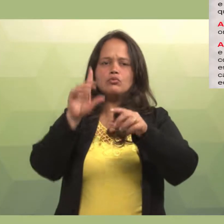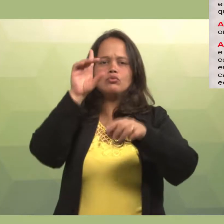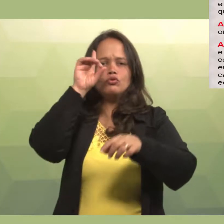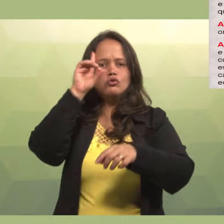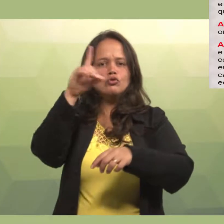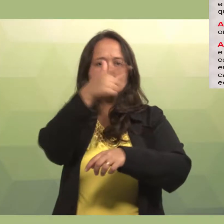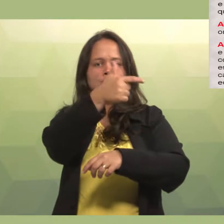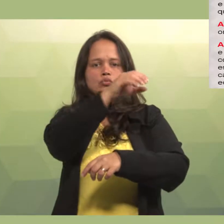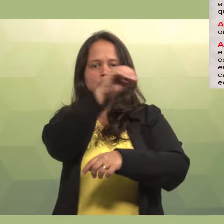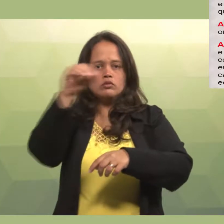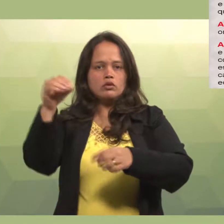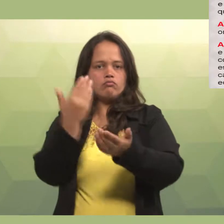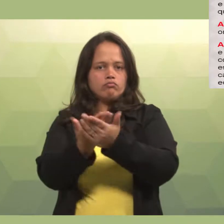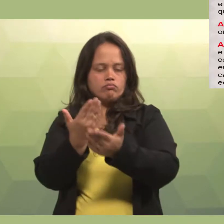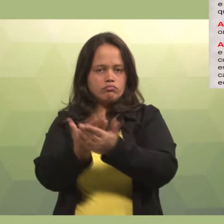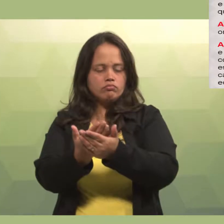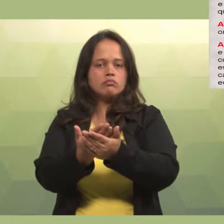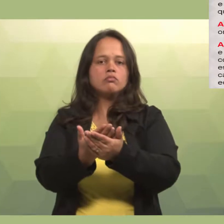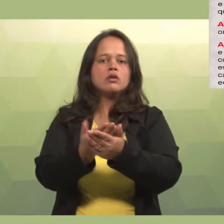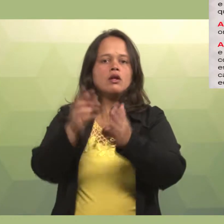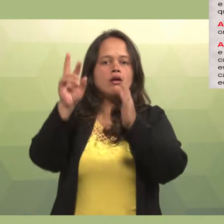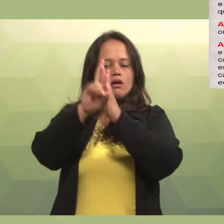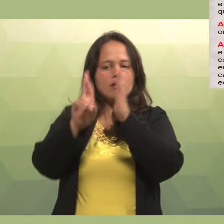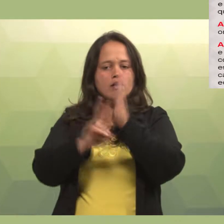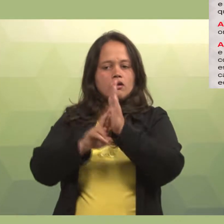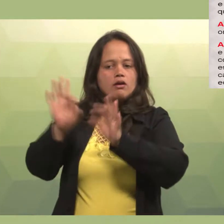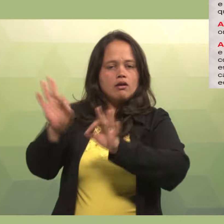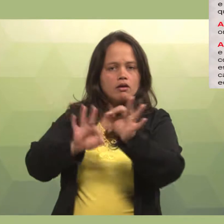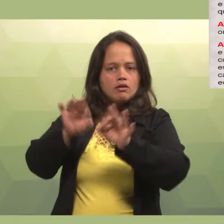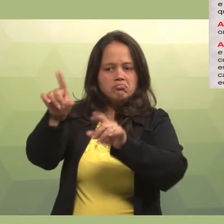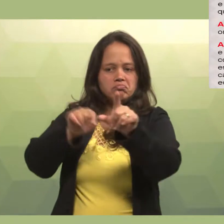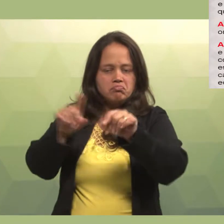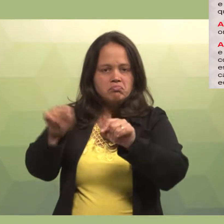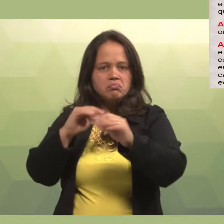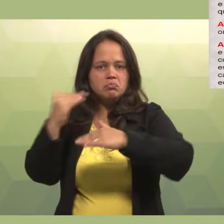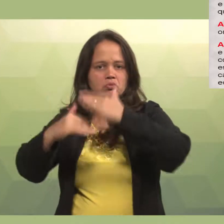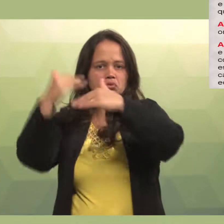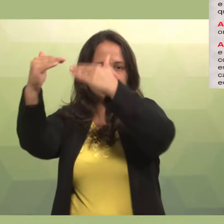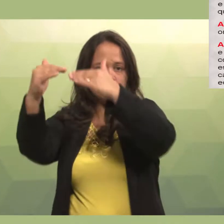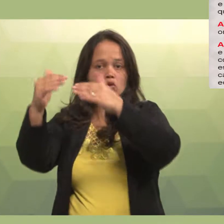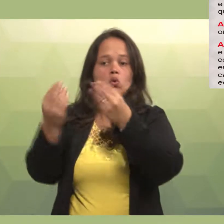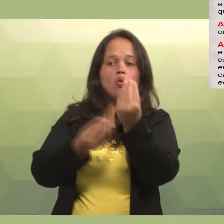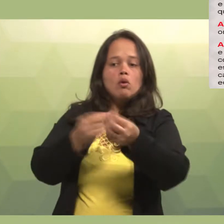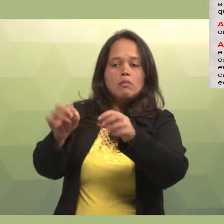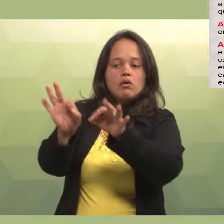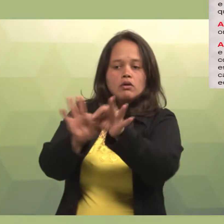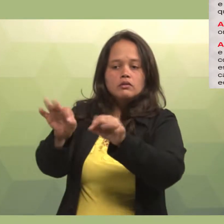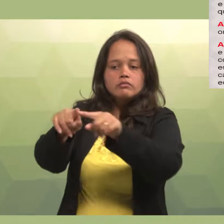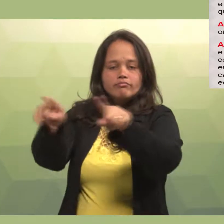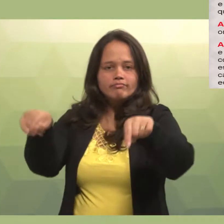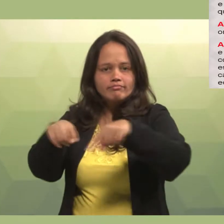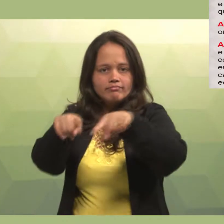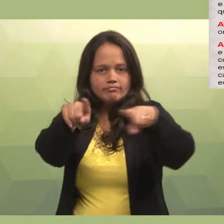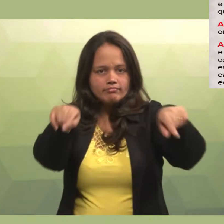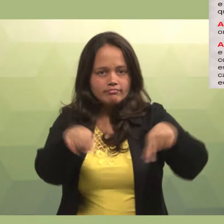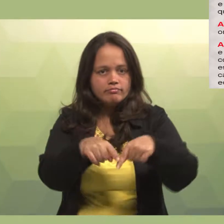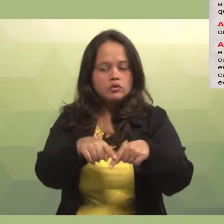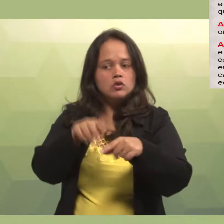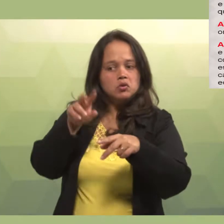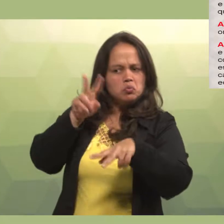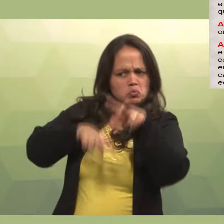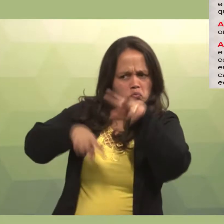para classificação e progressão, formas de organização das turmas, verificação do rendimento escolar, controle